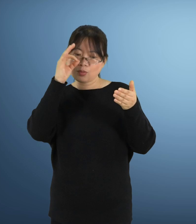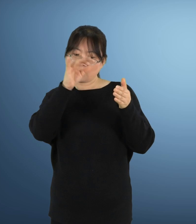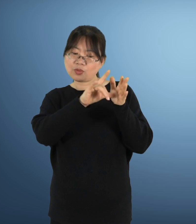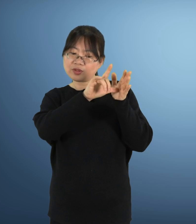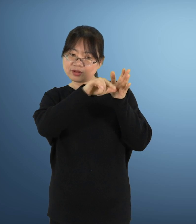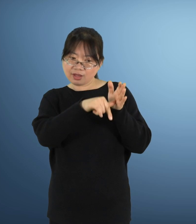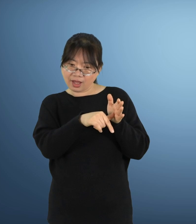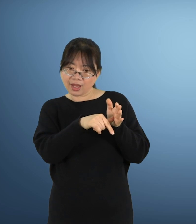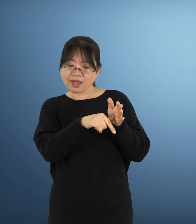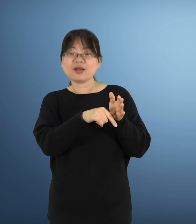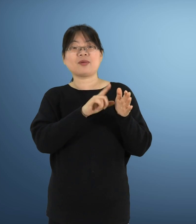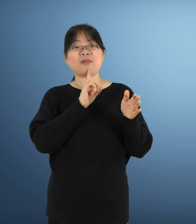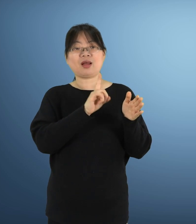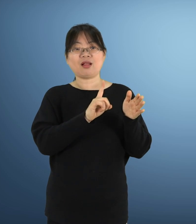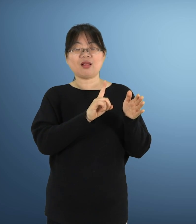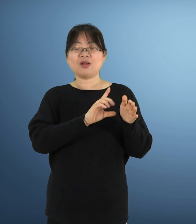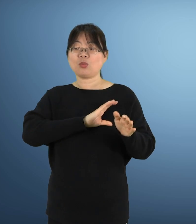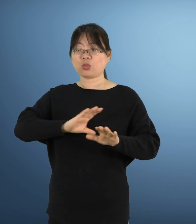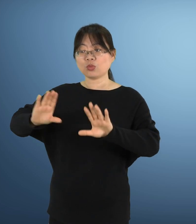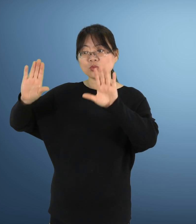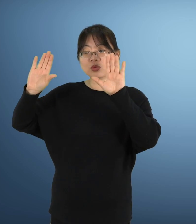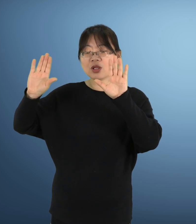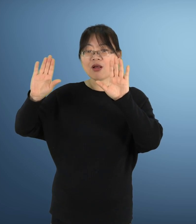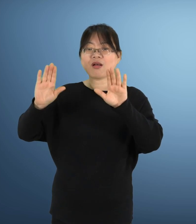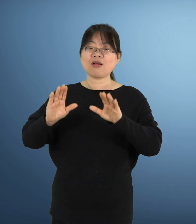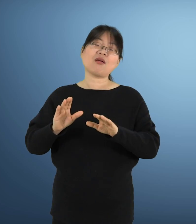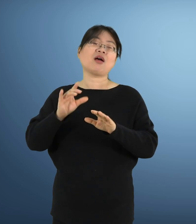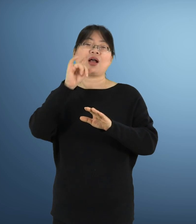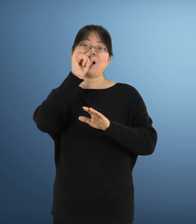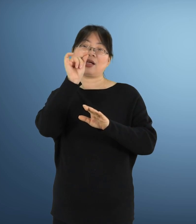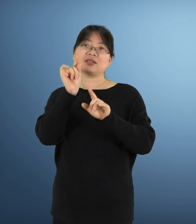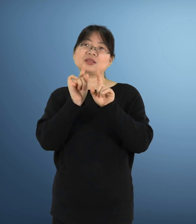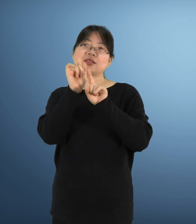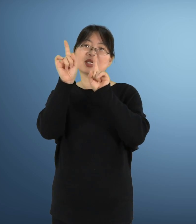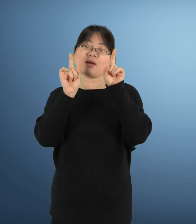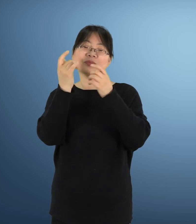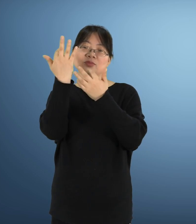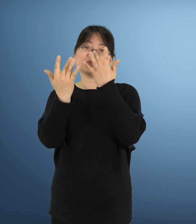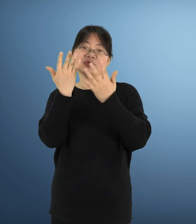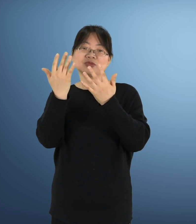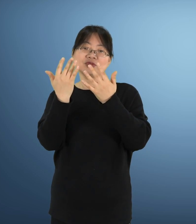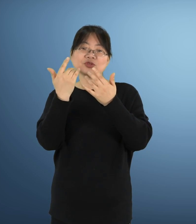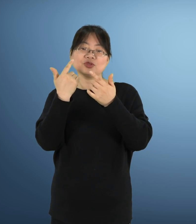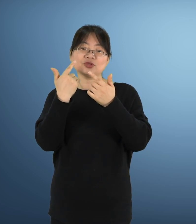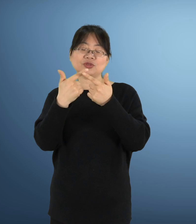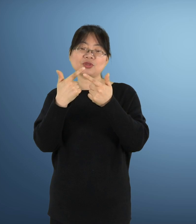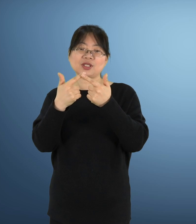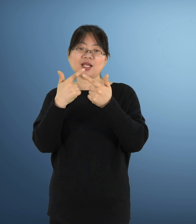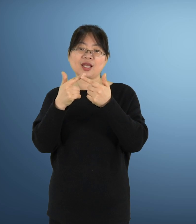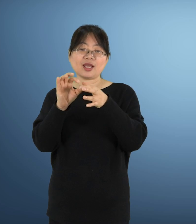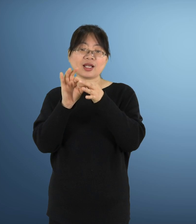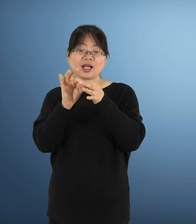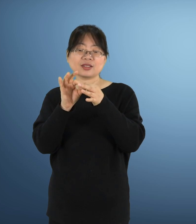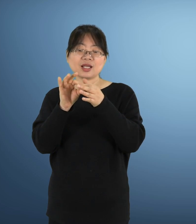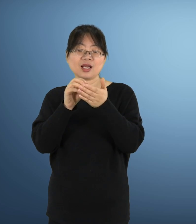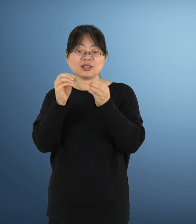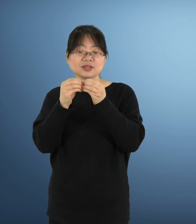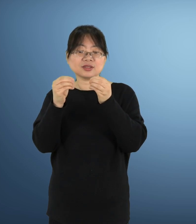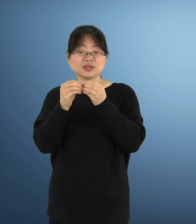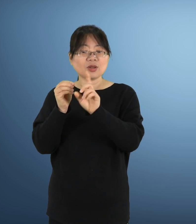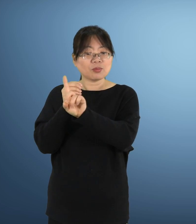보십시다. 모세도 가시나무 떨기에 관한 글 하면 어느 성경을 얘기한 것